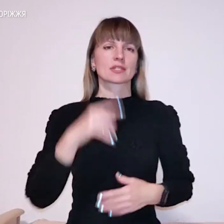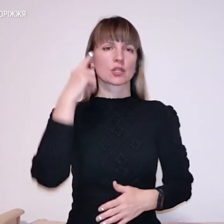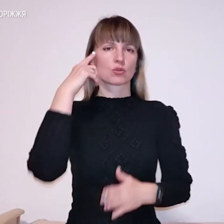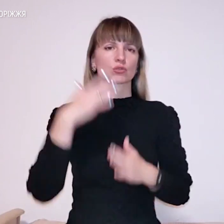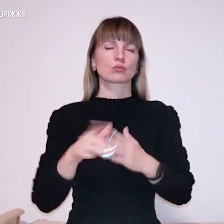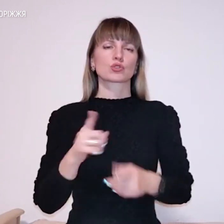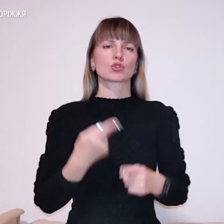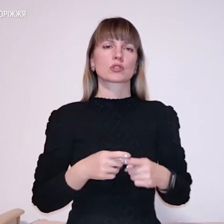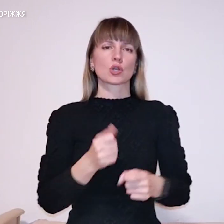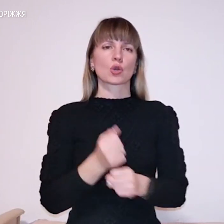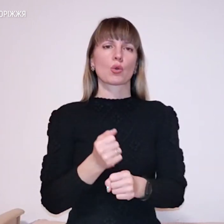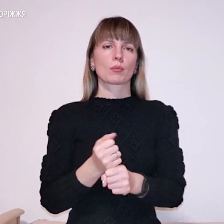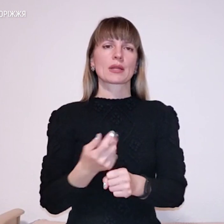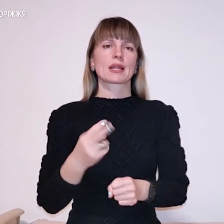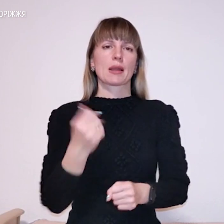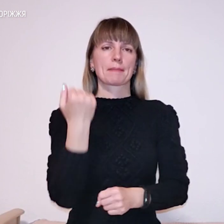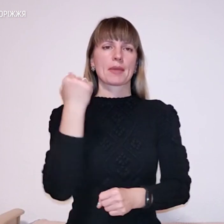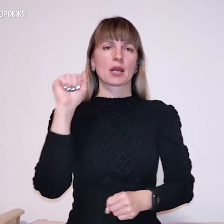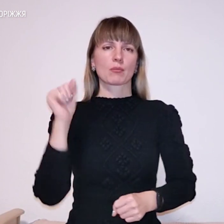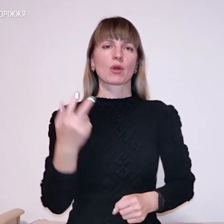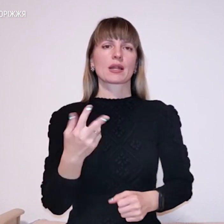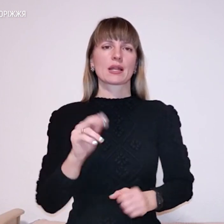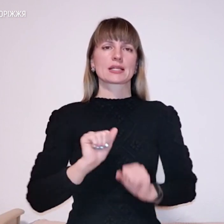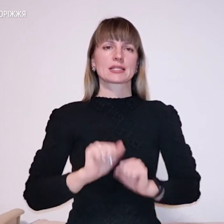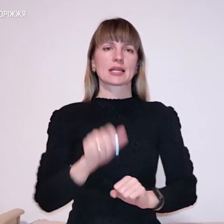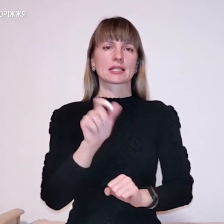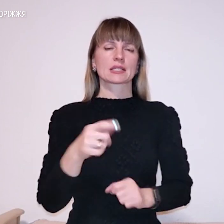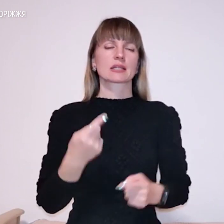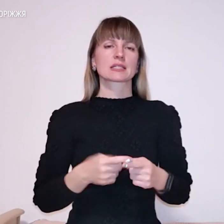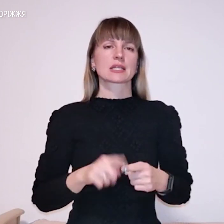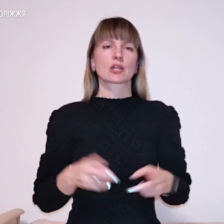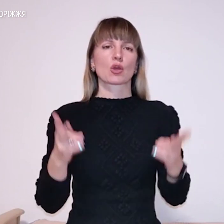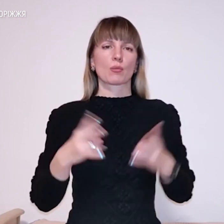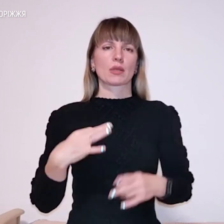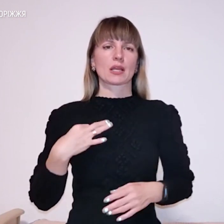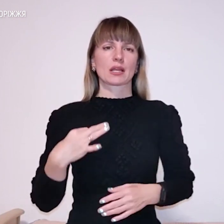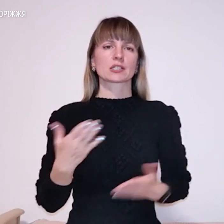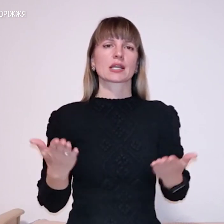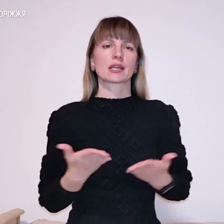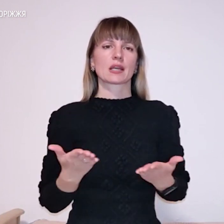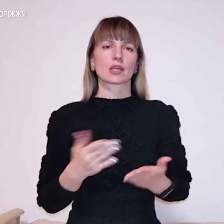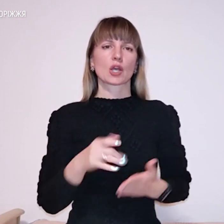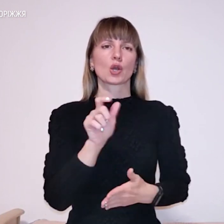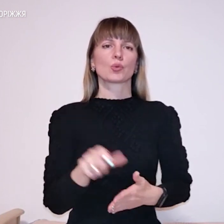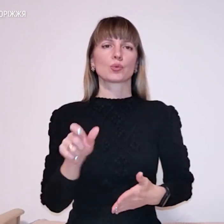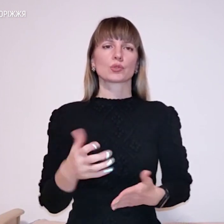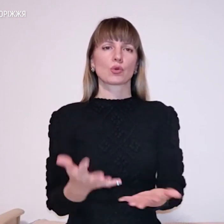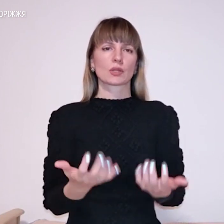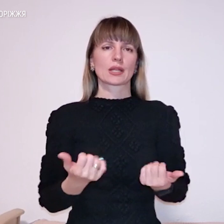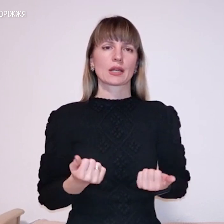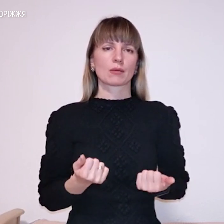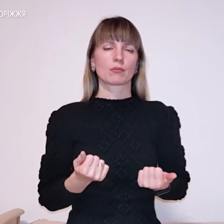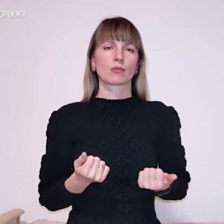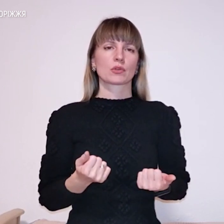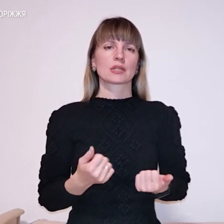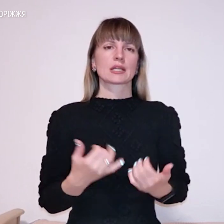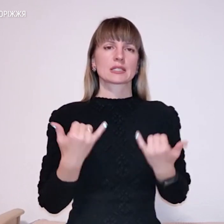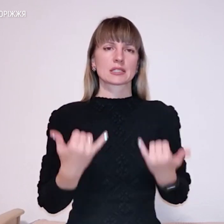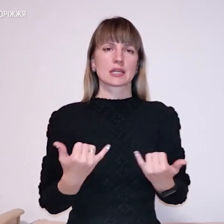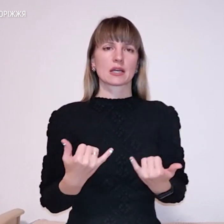це робиться для перемоги, для захисників. Це необхідні речі, які люди отримують, повинні зараз і як